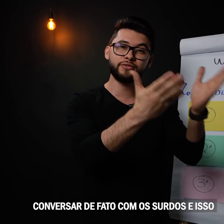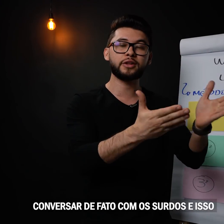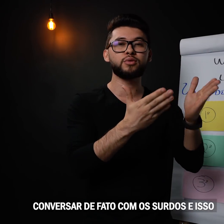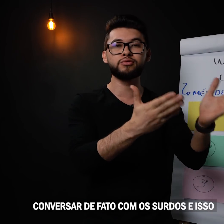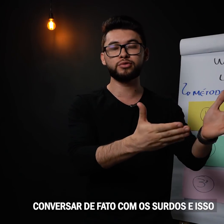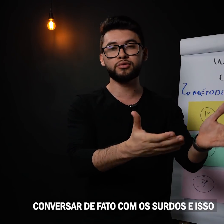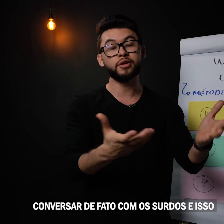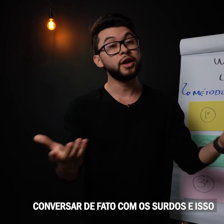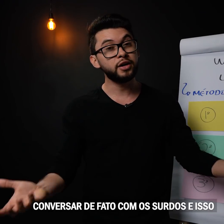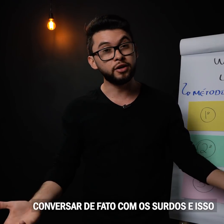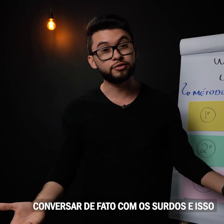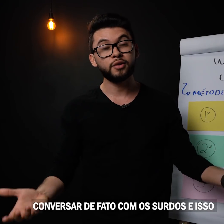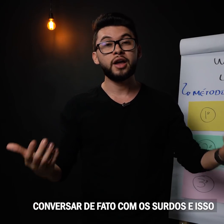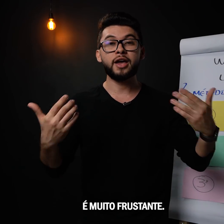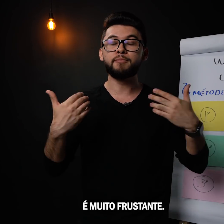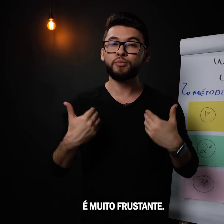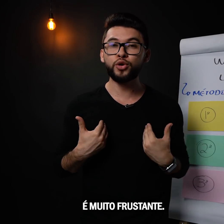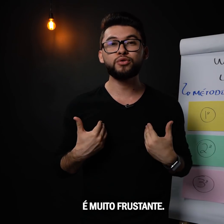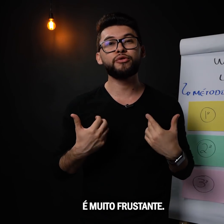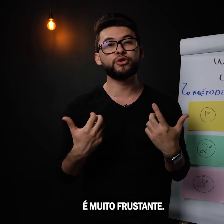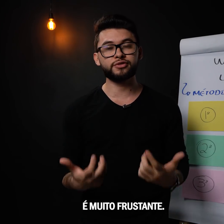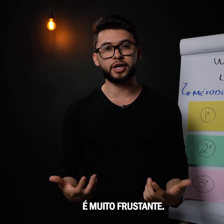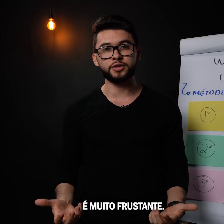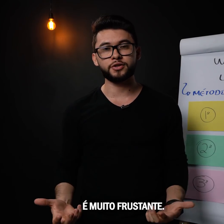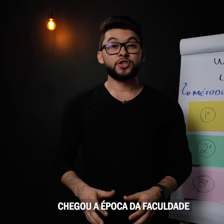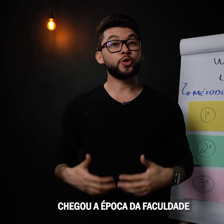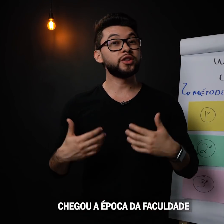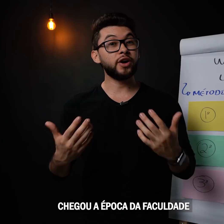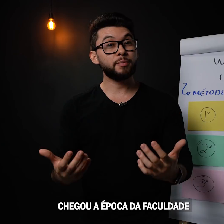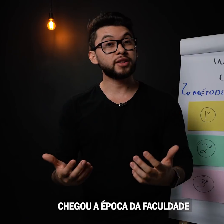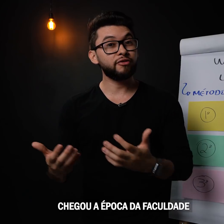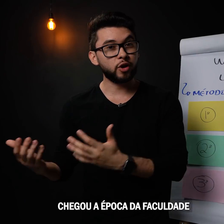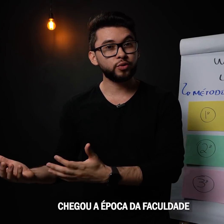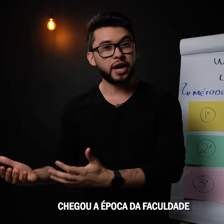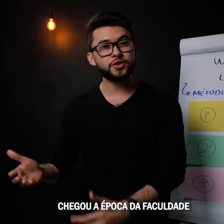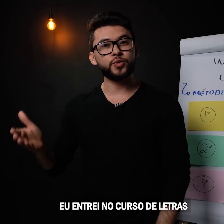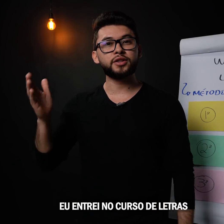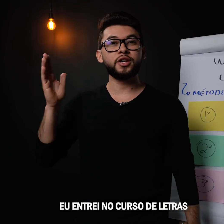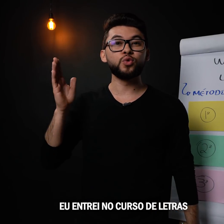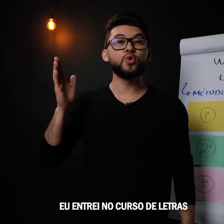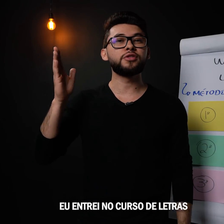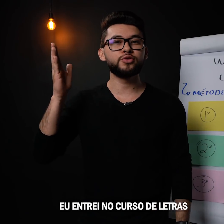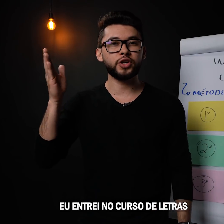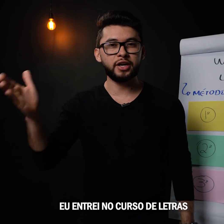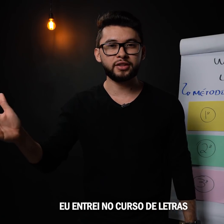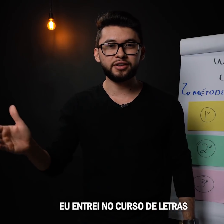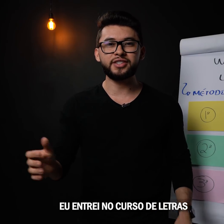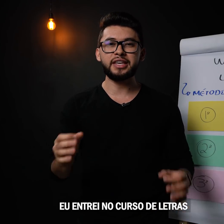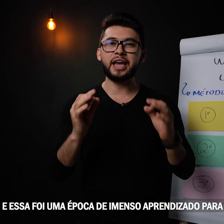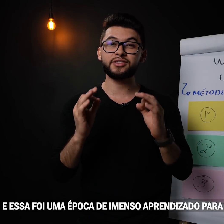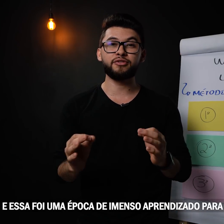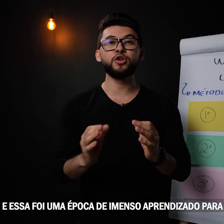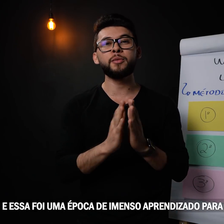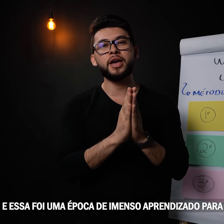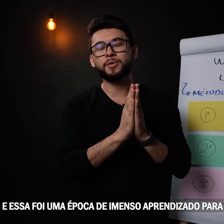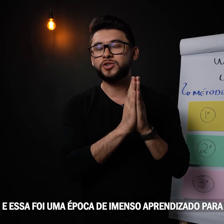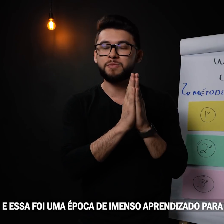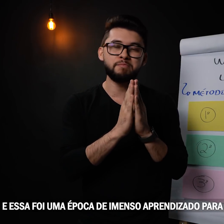fato com os surdos e isso é muito frustrante. Chegou então a época da faculdade, eu entrei no curso de letras e essa foi uma época de